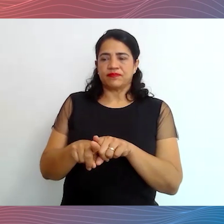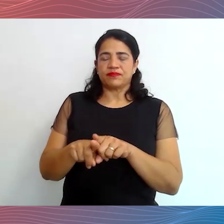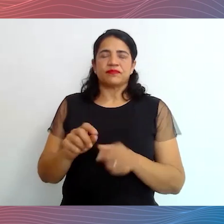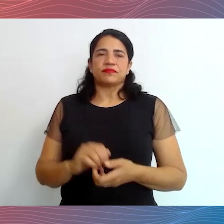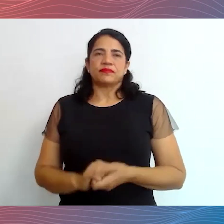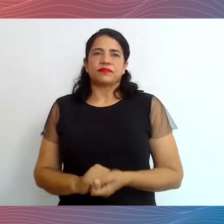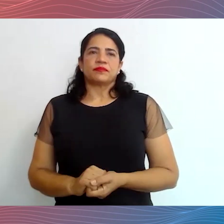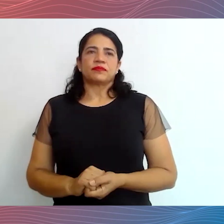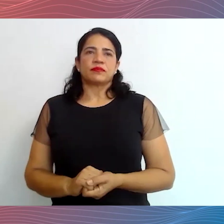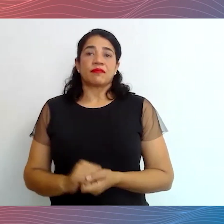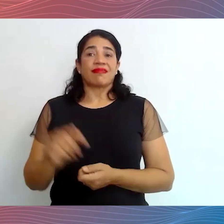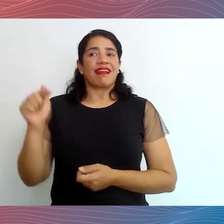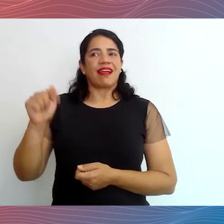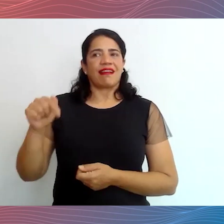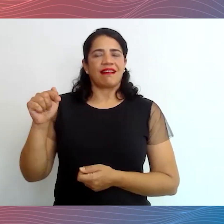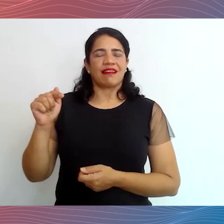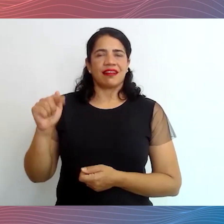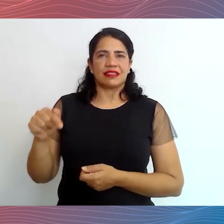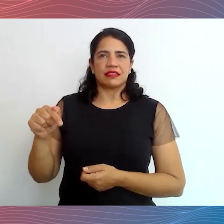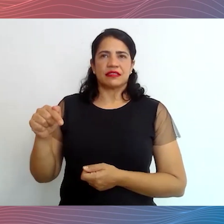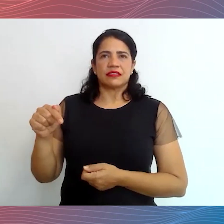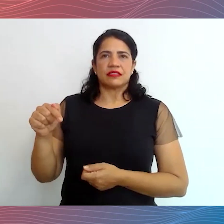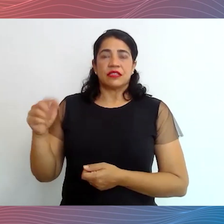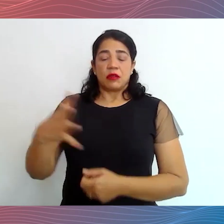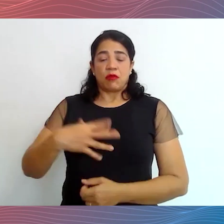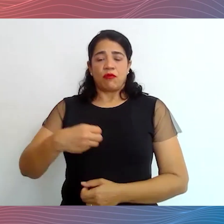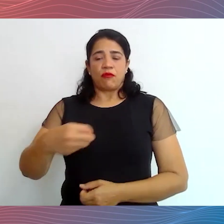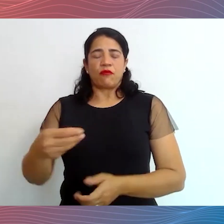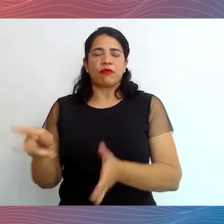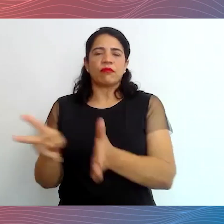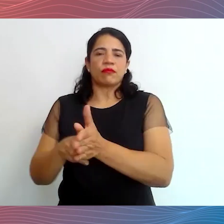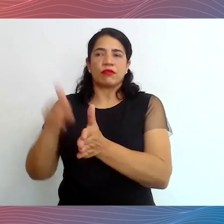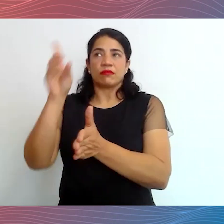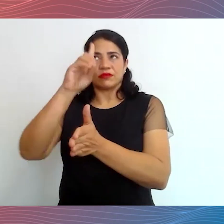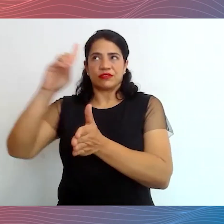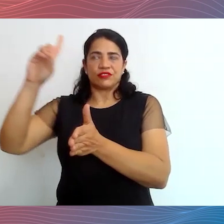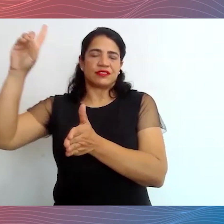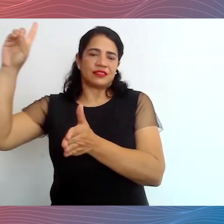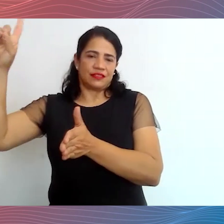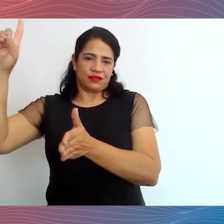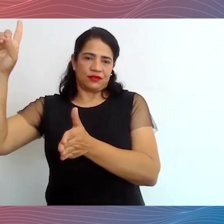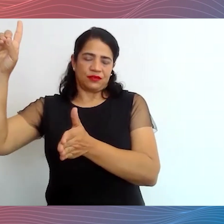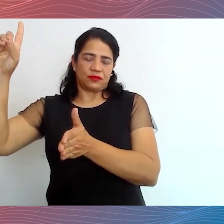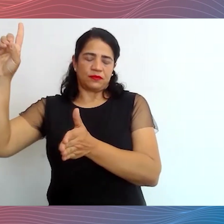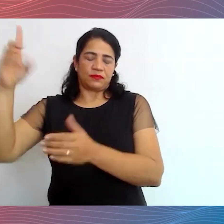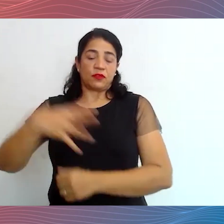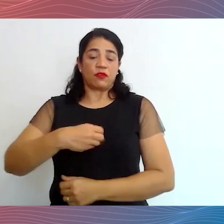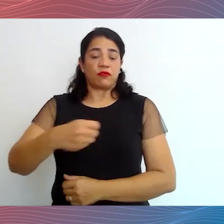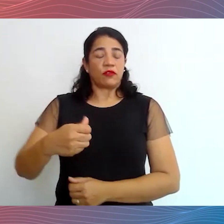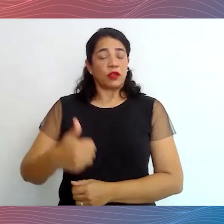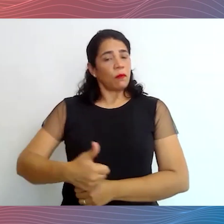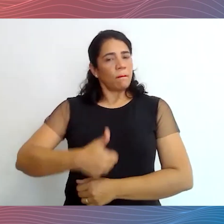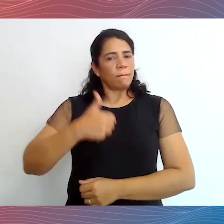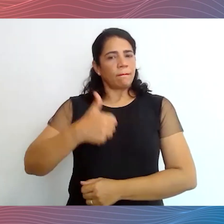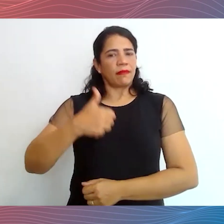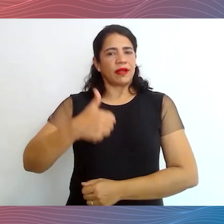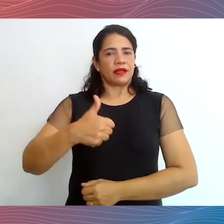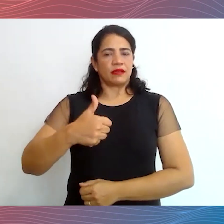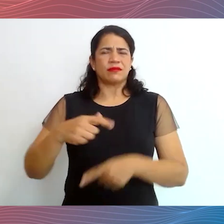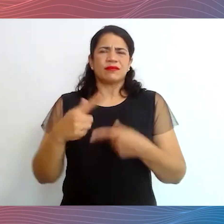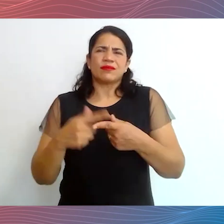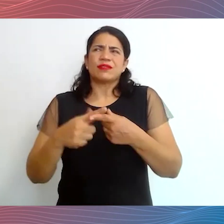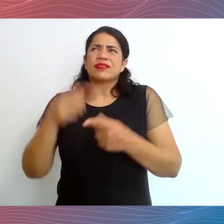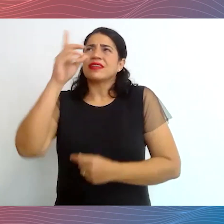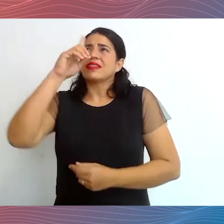de Deus, um filho primogênito, porque Deus desejava salvar muitos homens